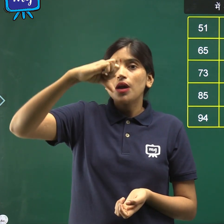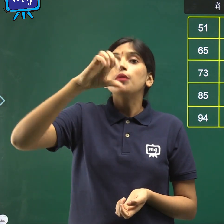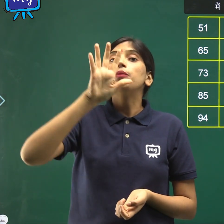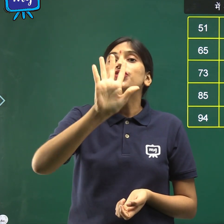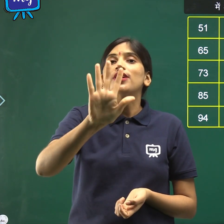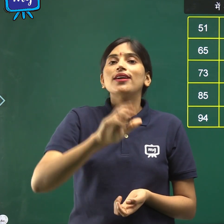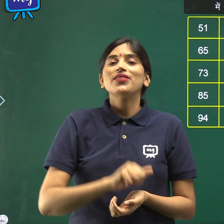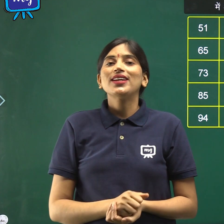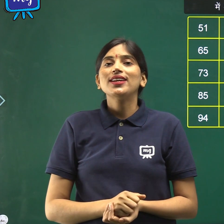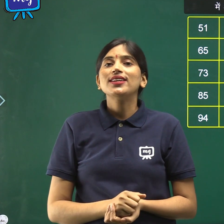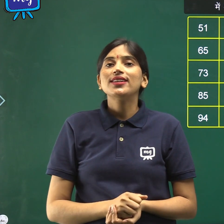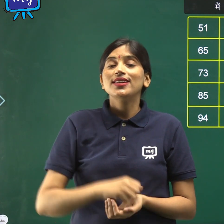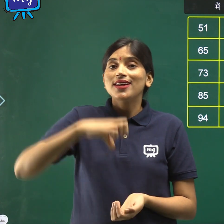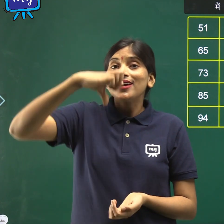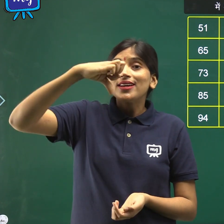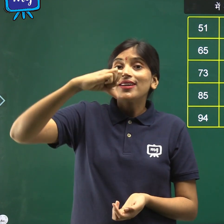95,